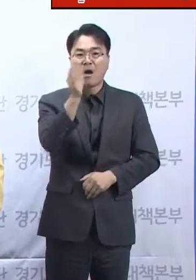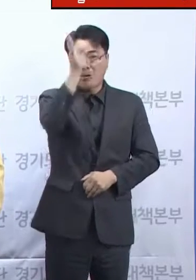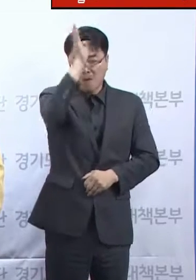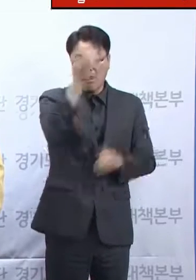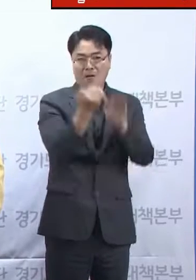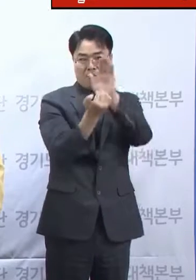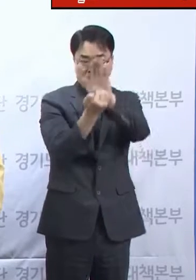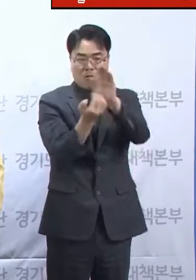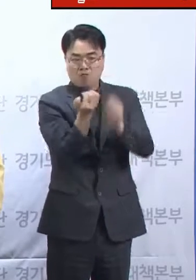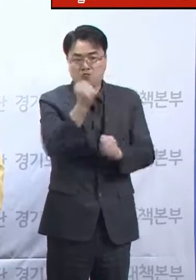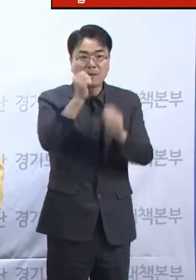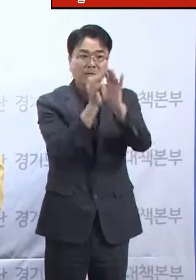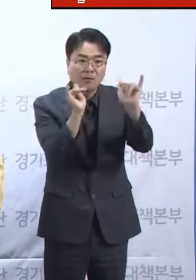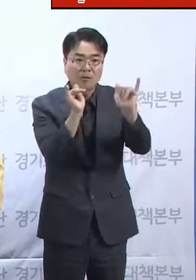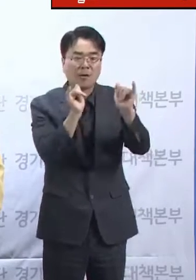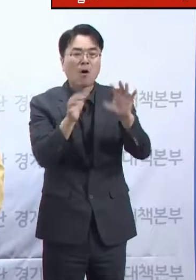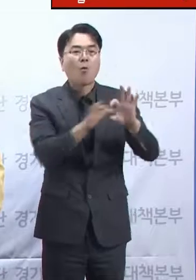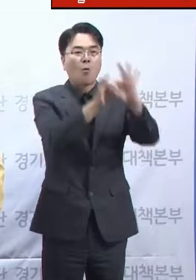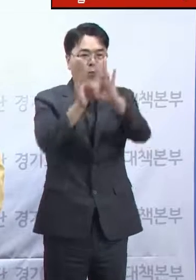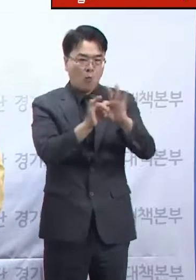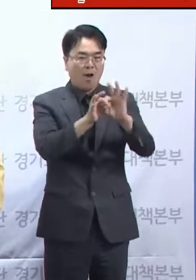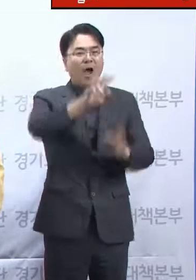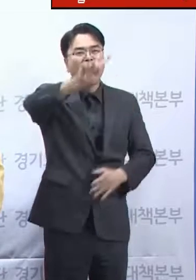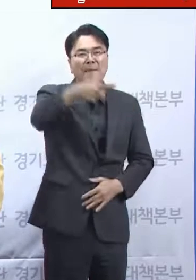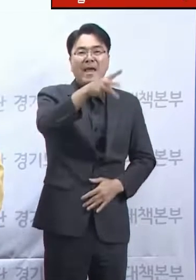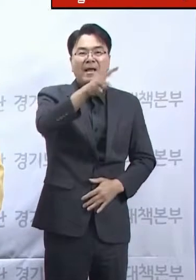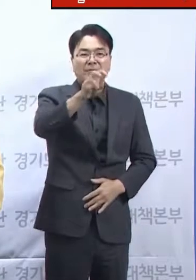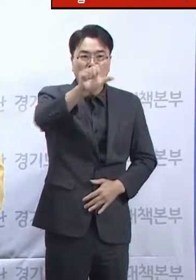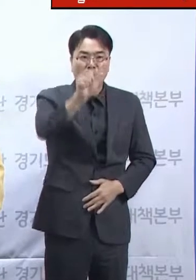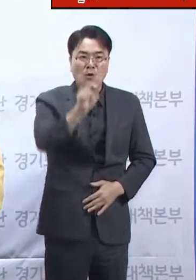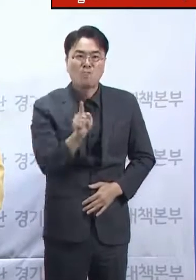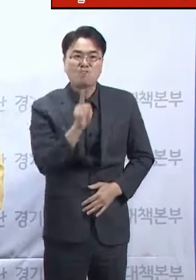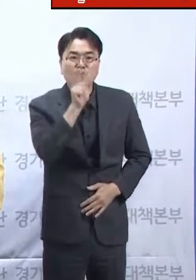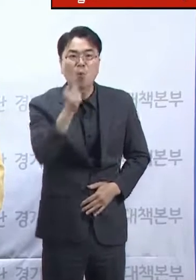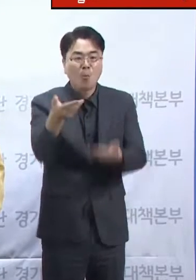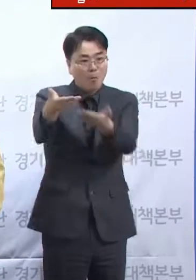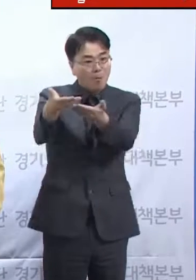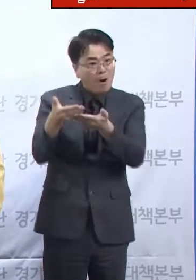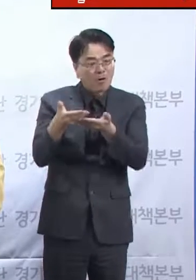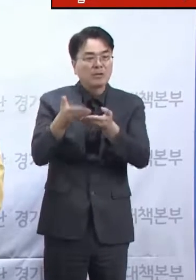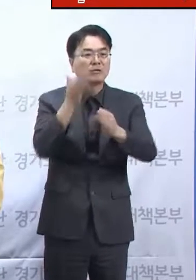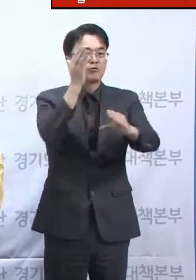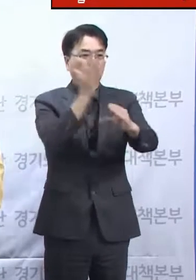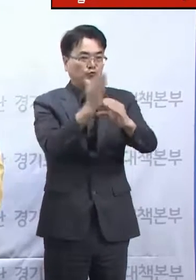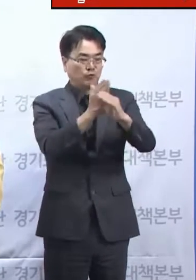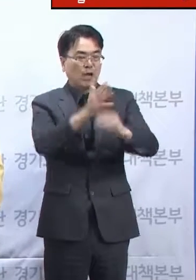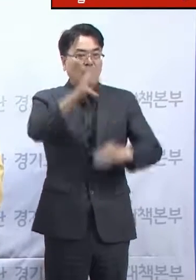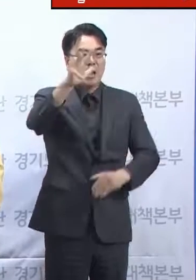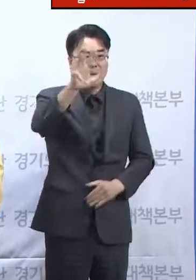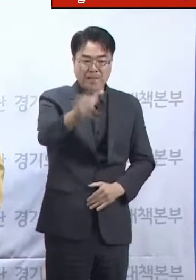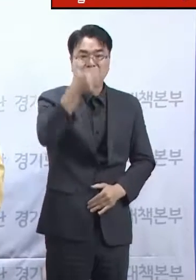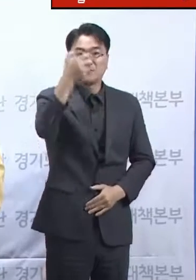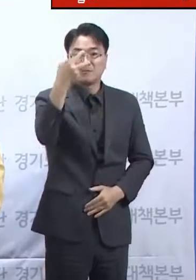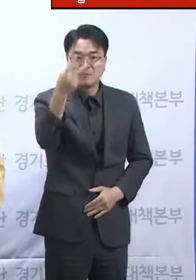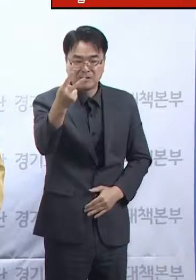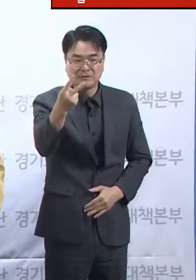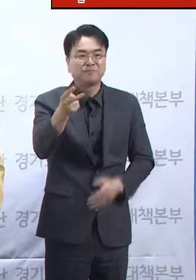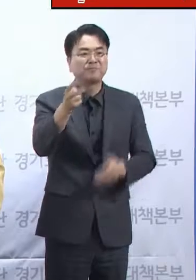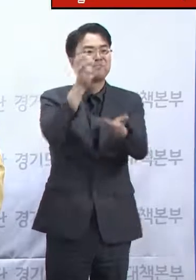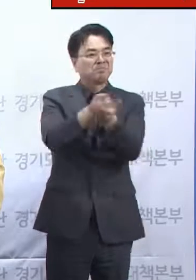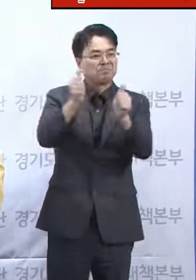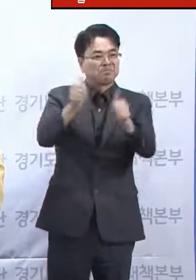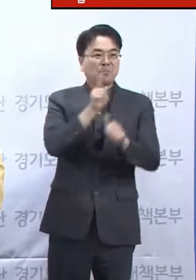위반과 관련해 총 135건의 고발을 접수하여 이 중 82건을 기소의견으로